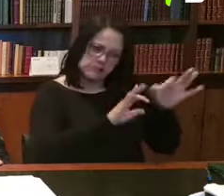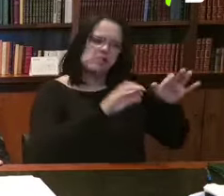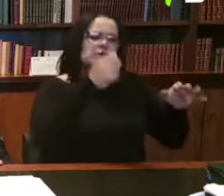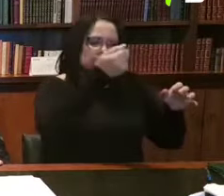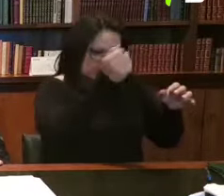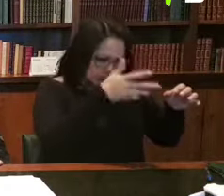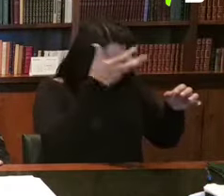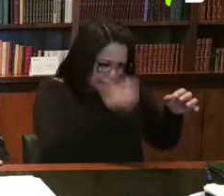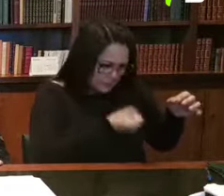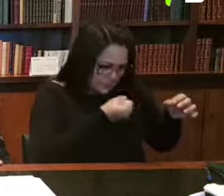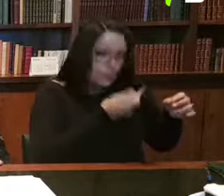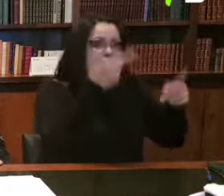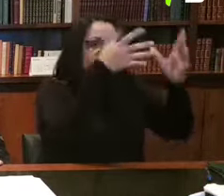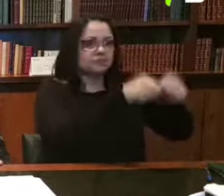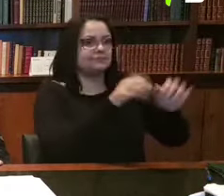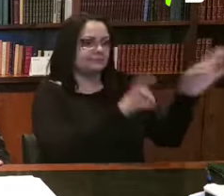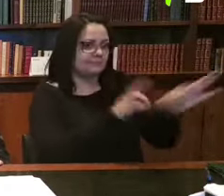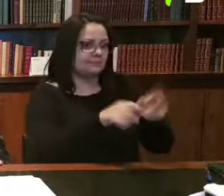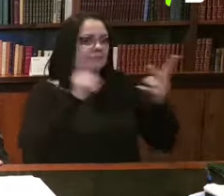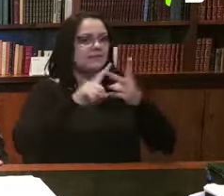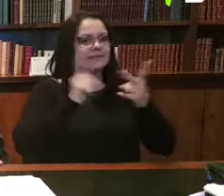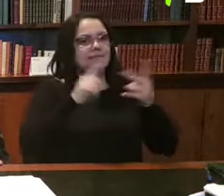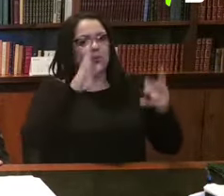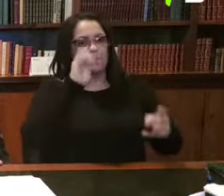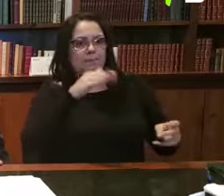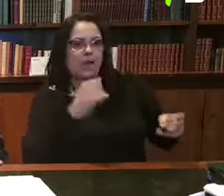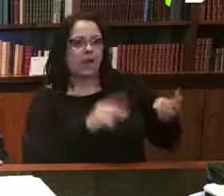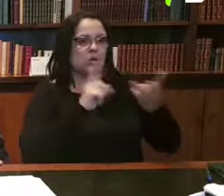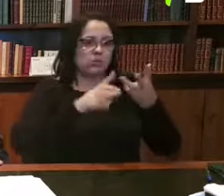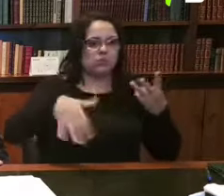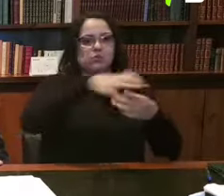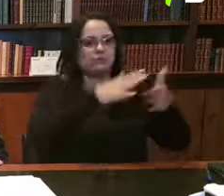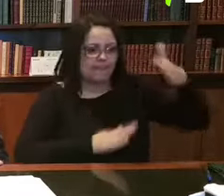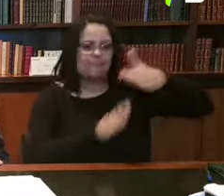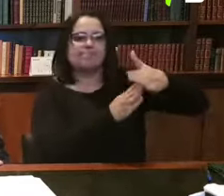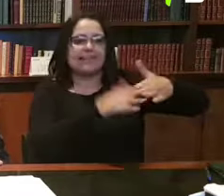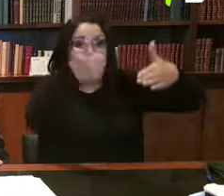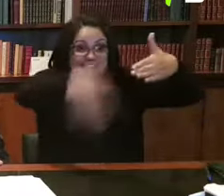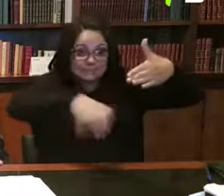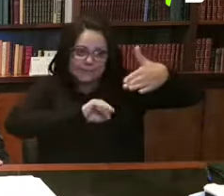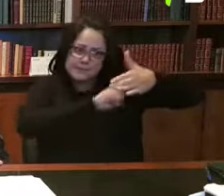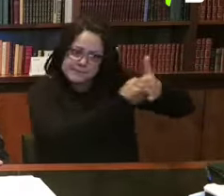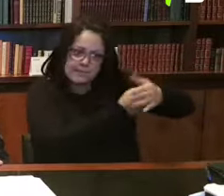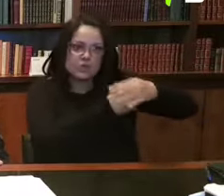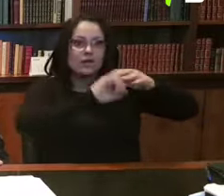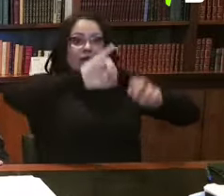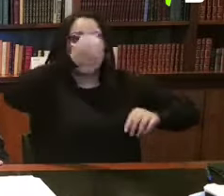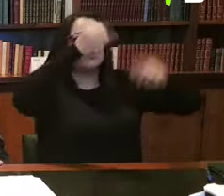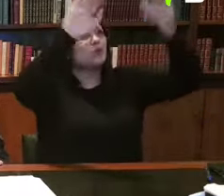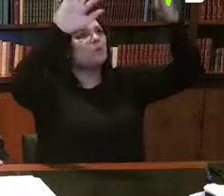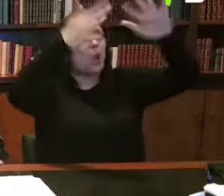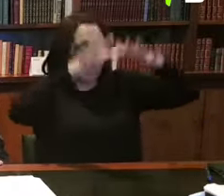alavancando os bancos públicos reduzimos esse individamento em bola de neve travamos as despesas e aí o juros